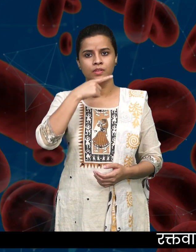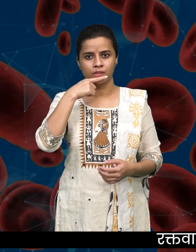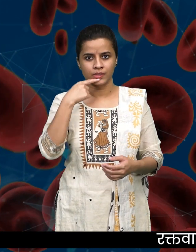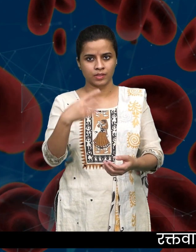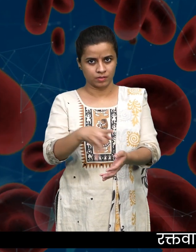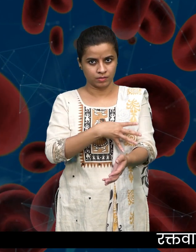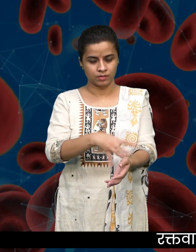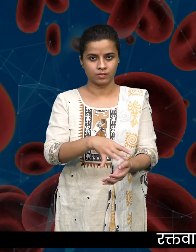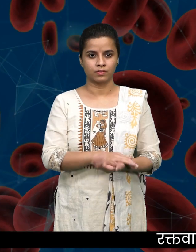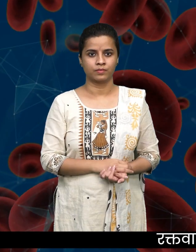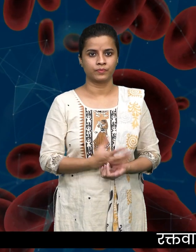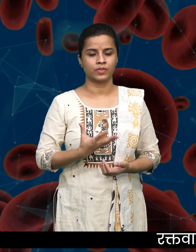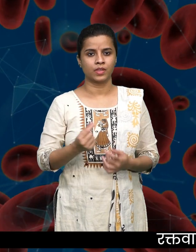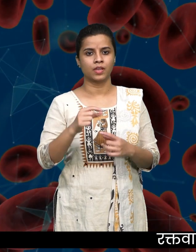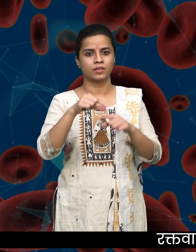रक्तवाहिन्या आणि केशिका असतात.